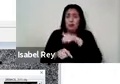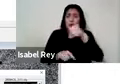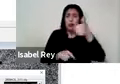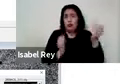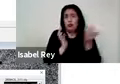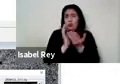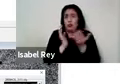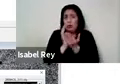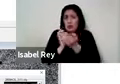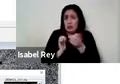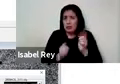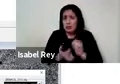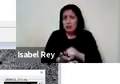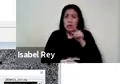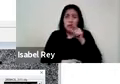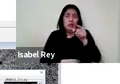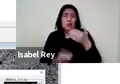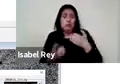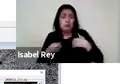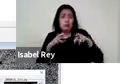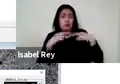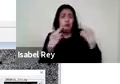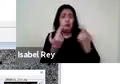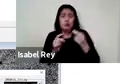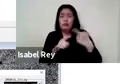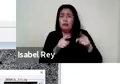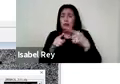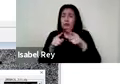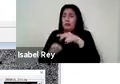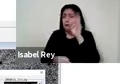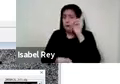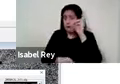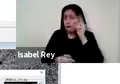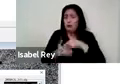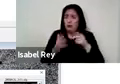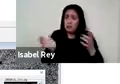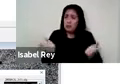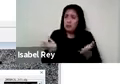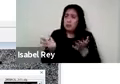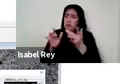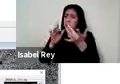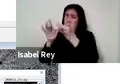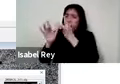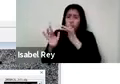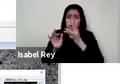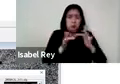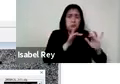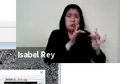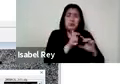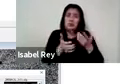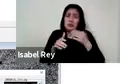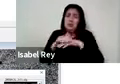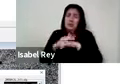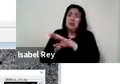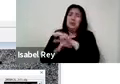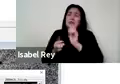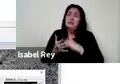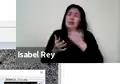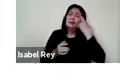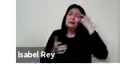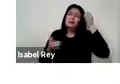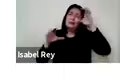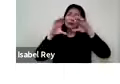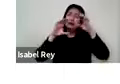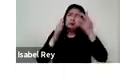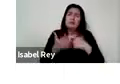otros colegios, y ahí tenemos una reunión con diferentes profesores que también han ido impulsando sus redes, y así entrar al pensamiento científico a